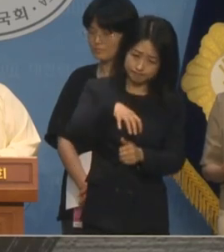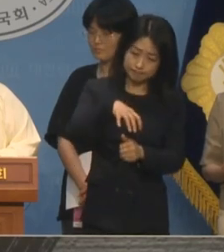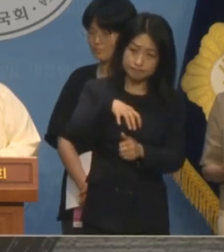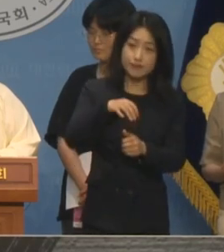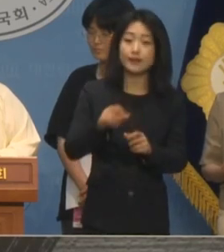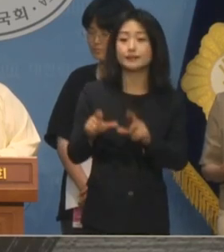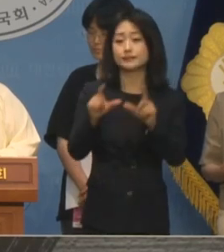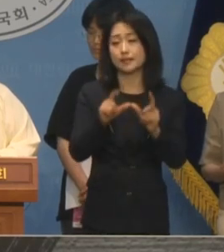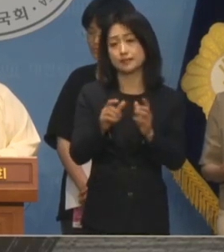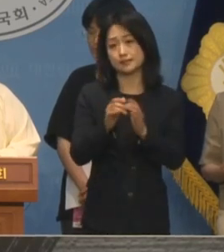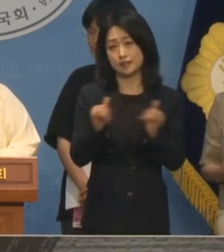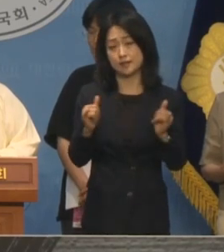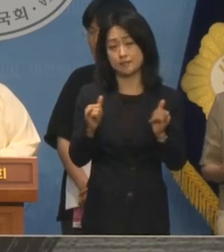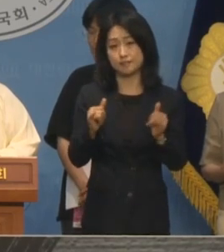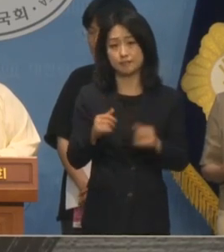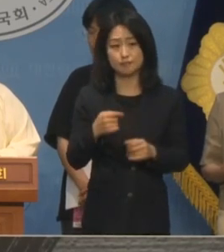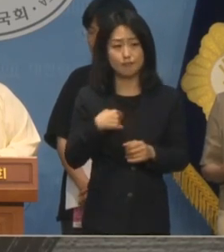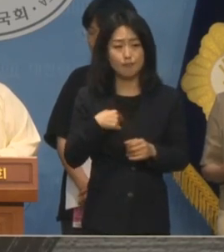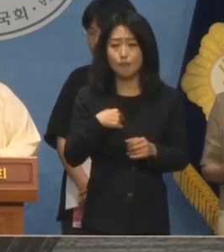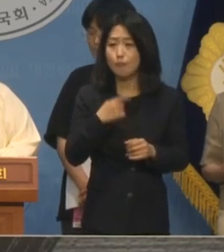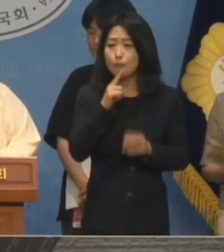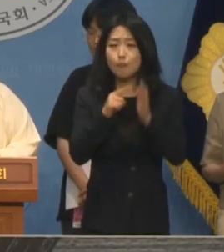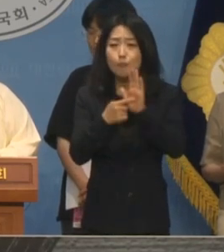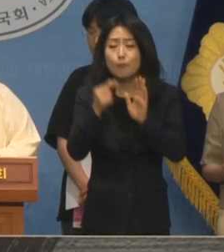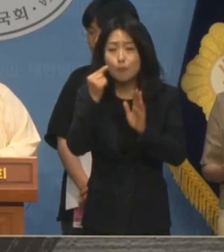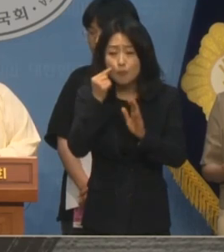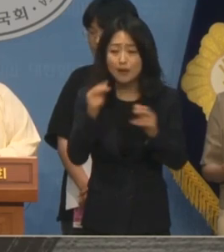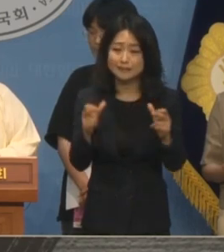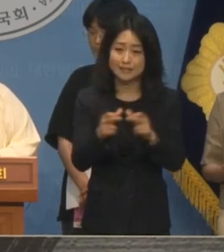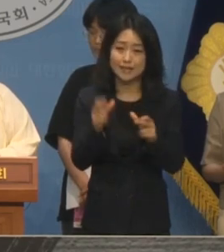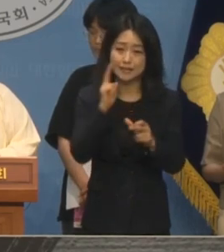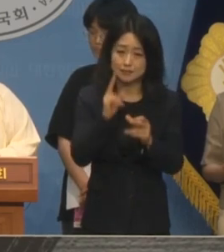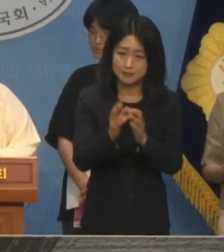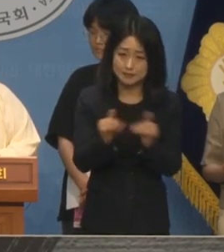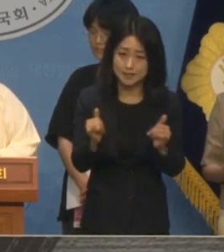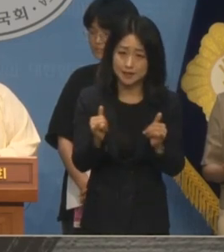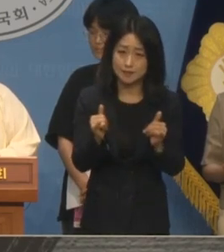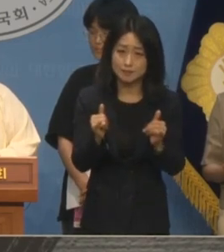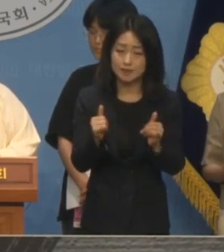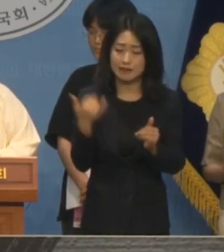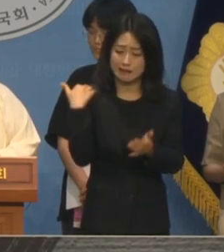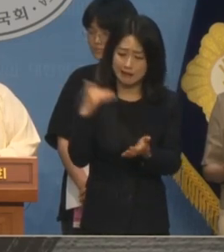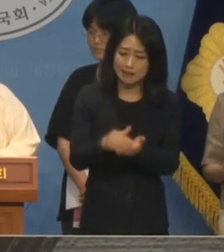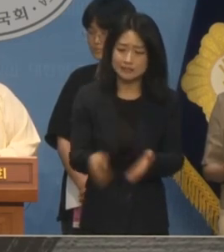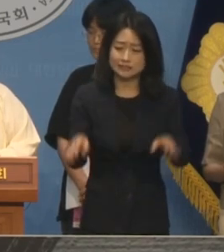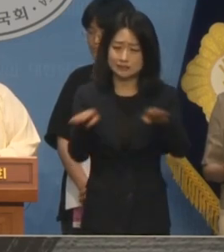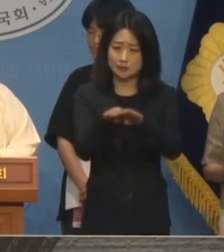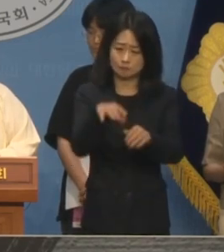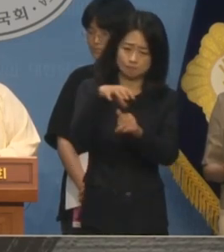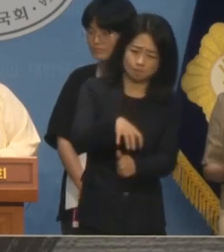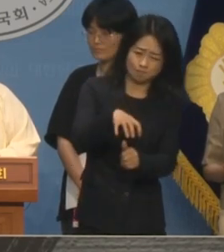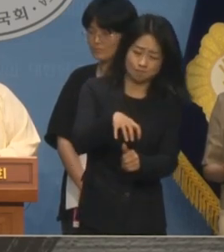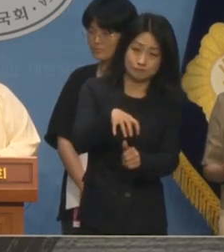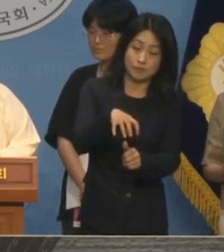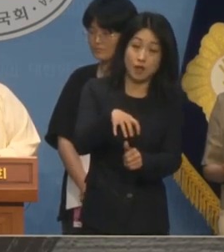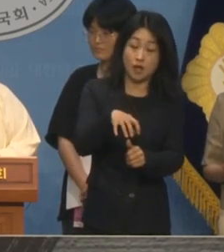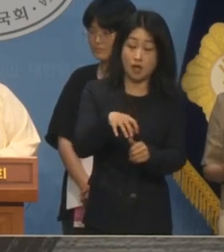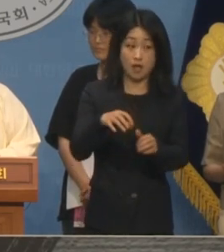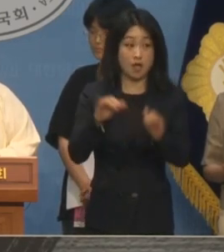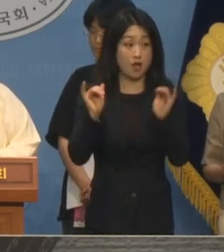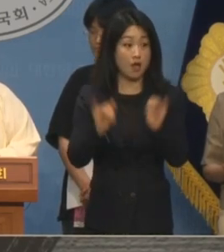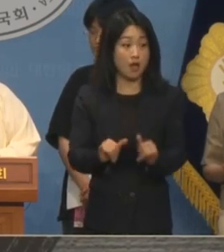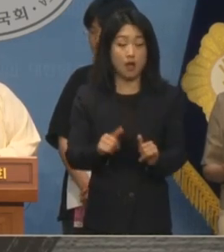의사 표현을 하기 어려운 장애인에게 다시 시설로 돌아가라고 하는 걸